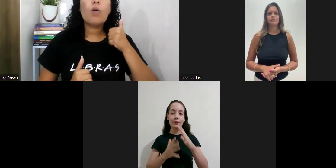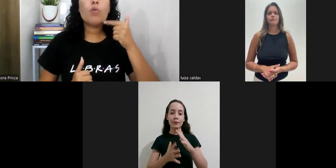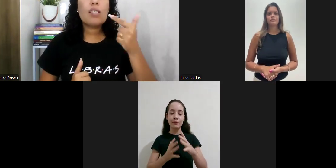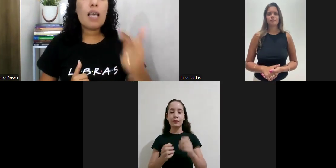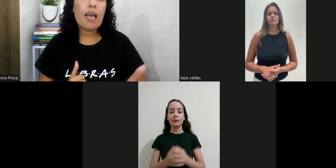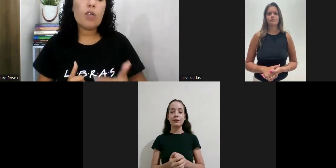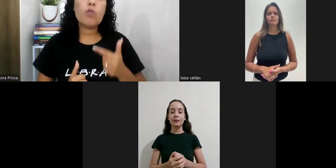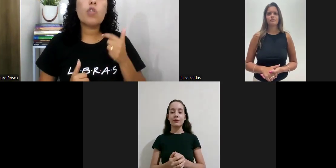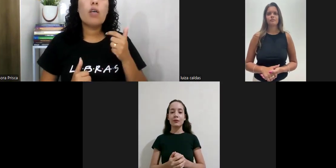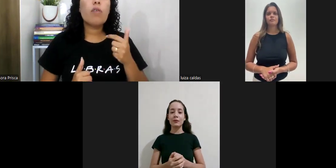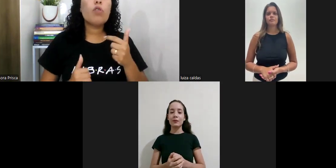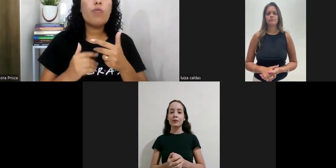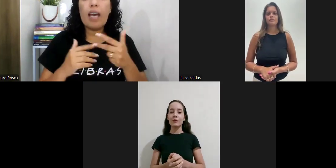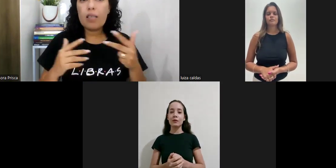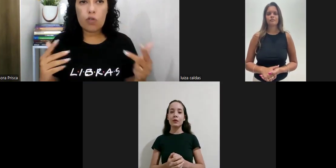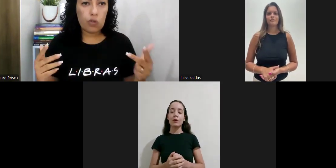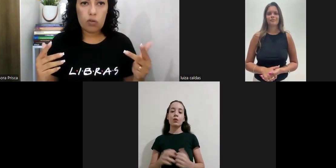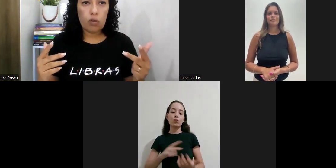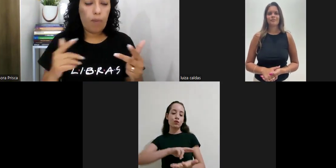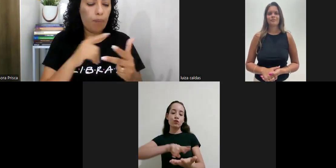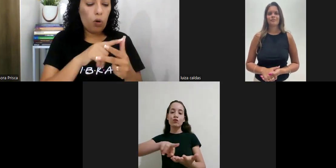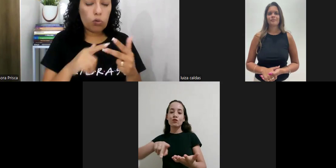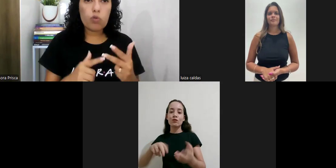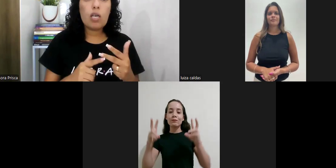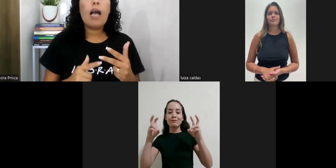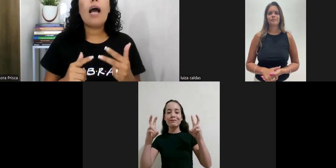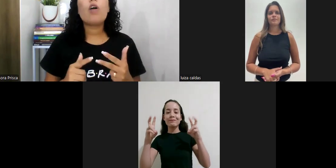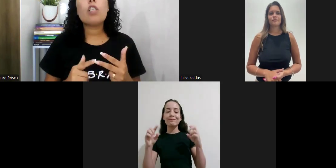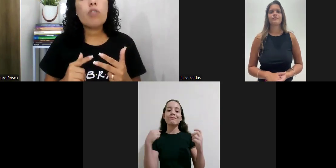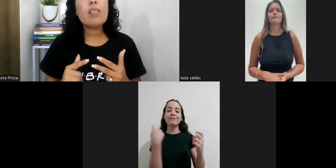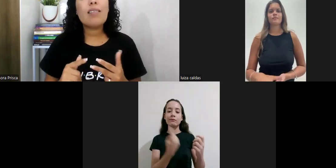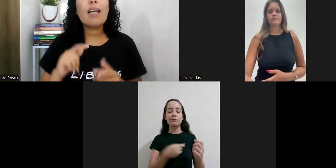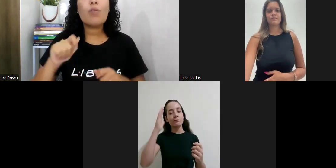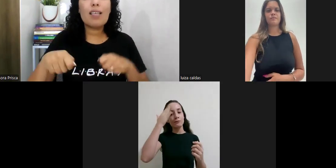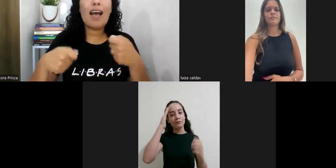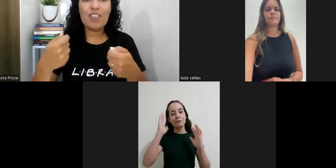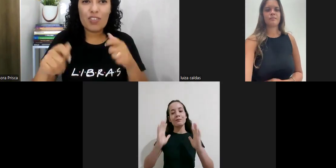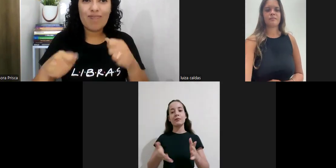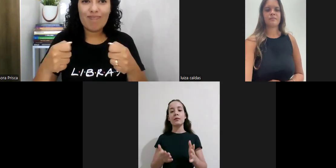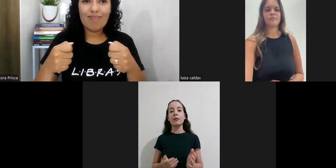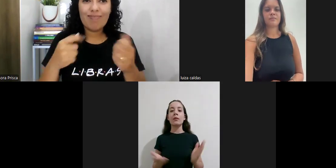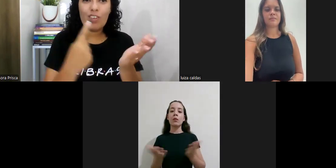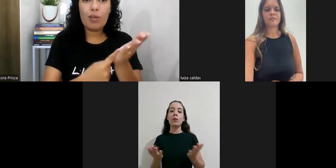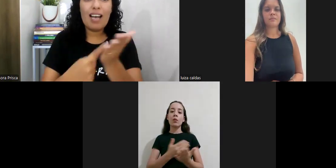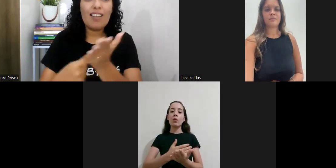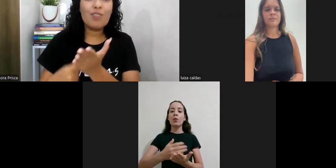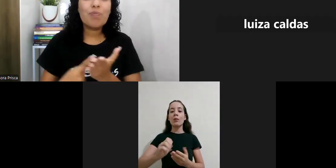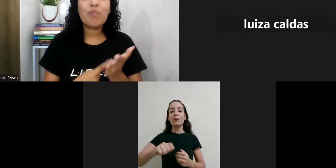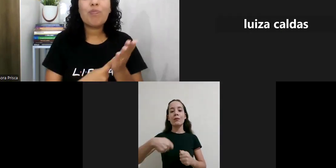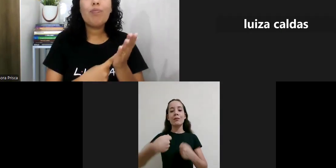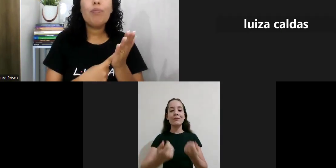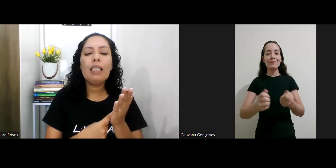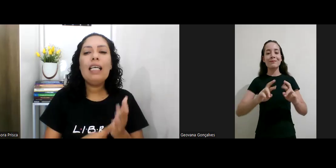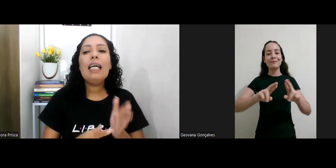lei, conceitos, vimos diversos pontos, agora nós vamos entrar nos sinais.